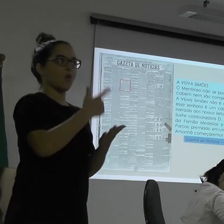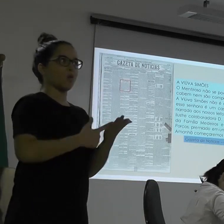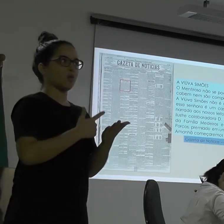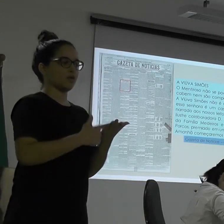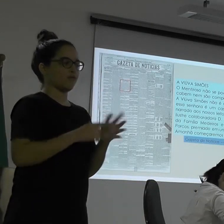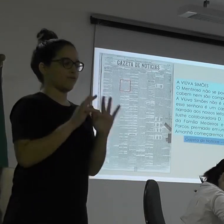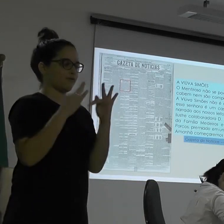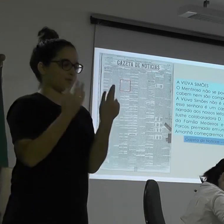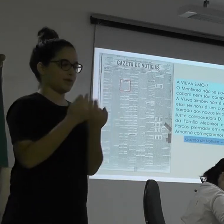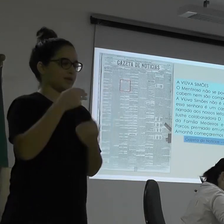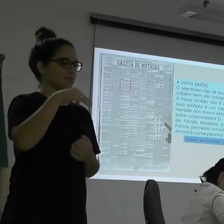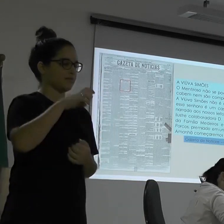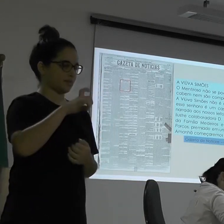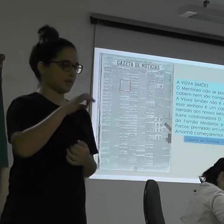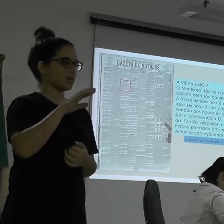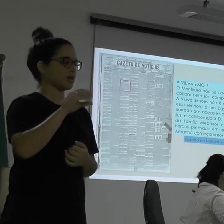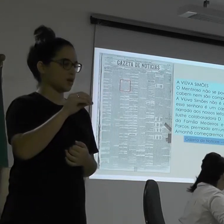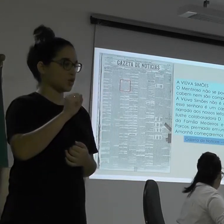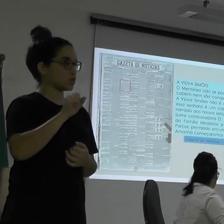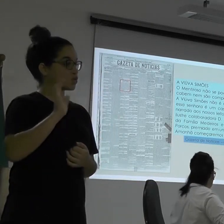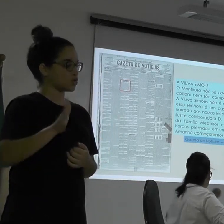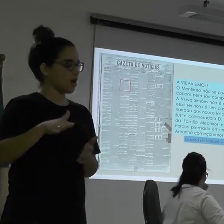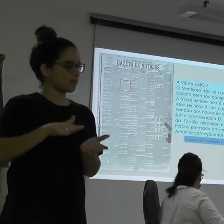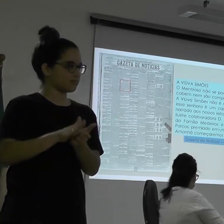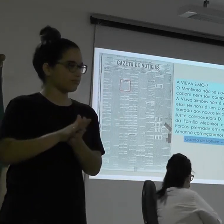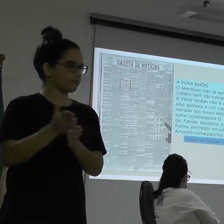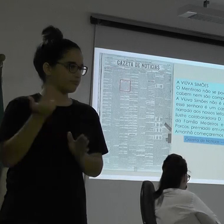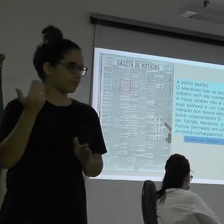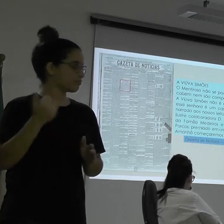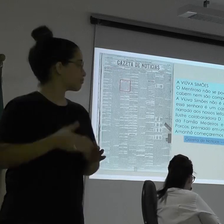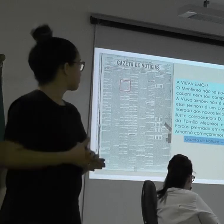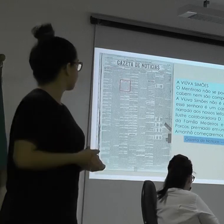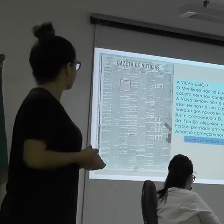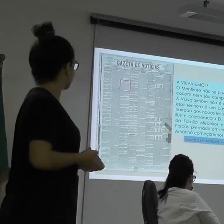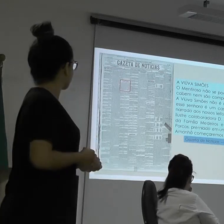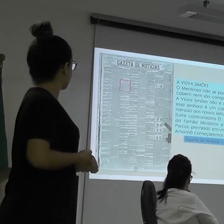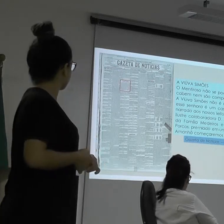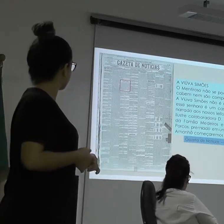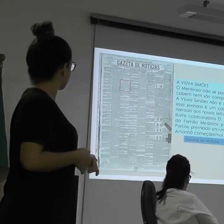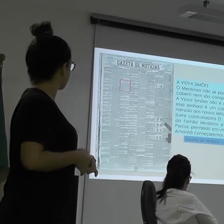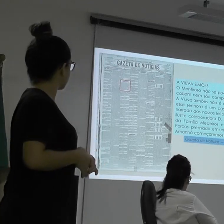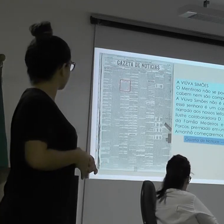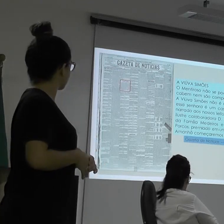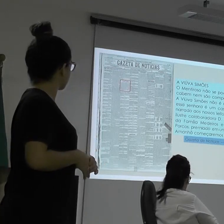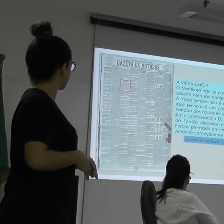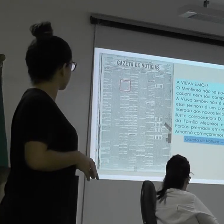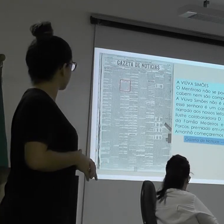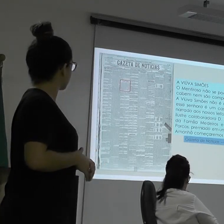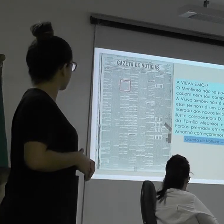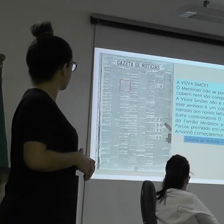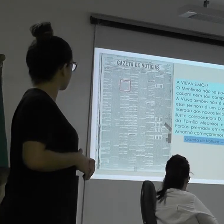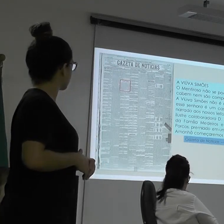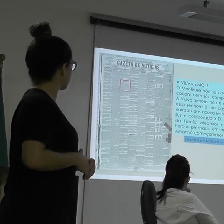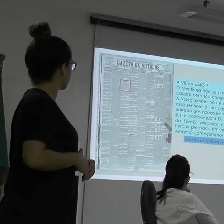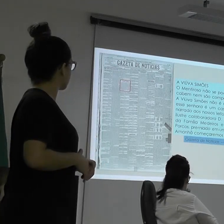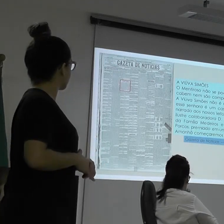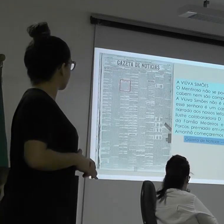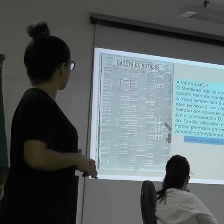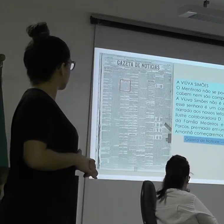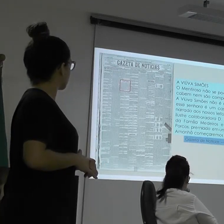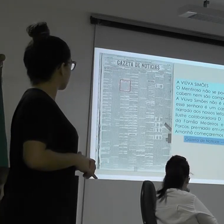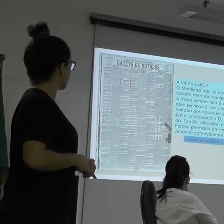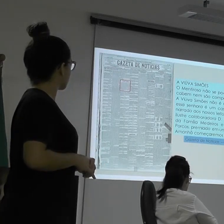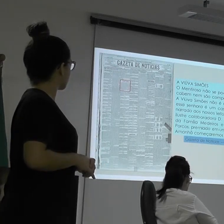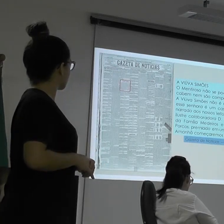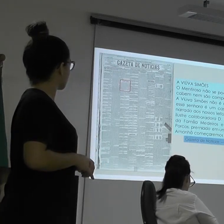publicada. E daquele maravilhoso conto, Os Porcos, premiado em um dos nossos concursos literários.